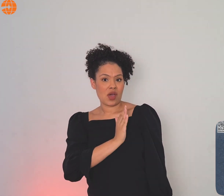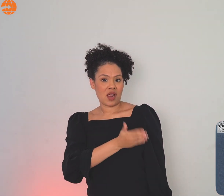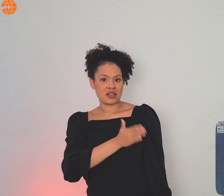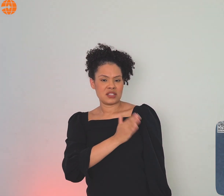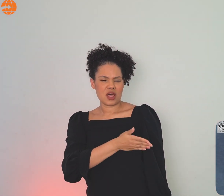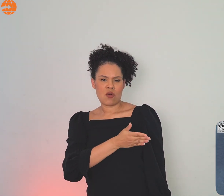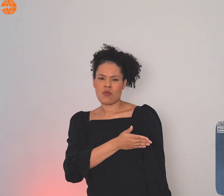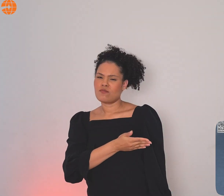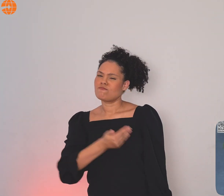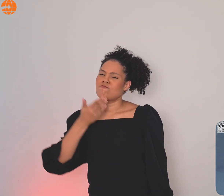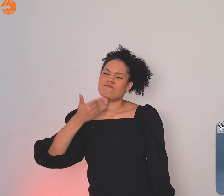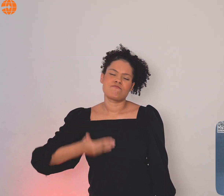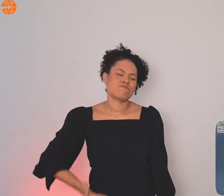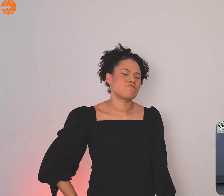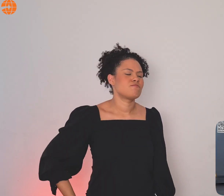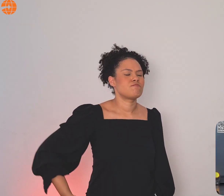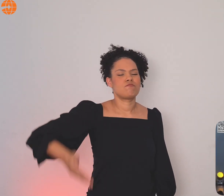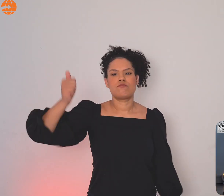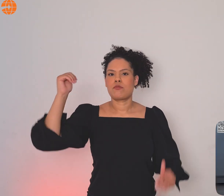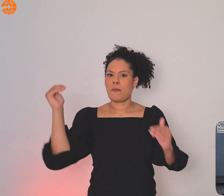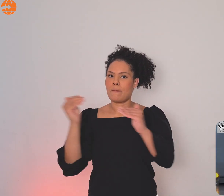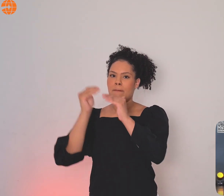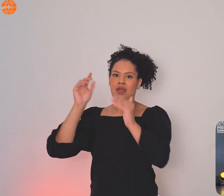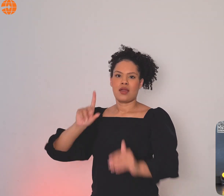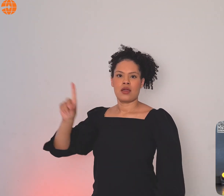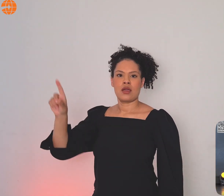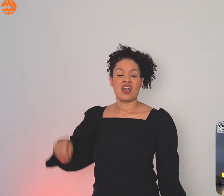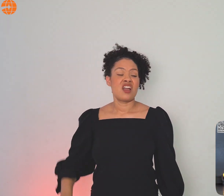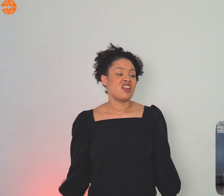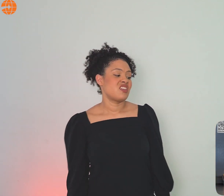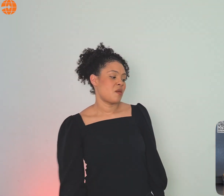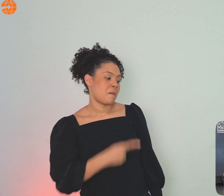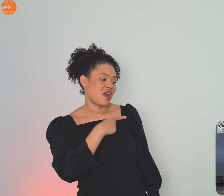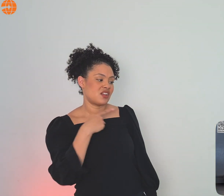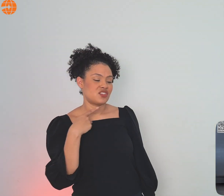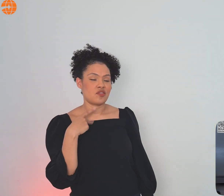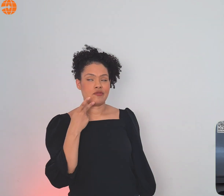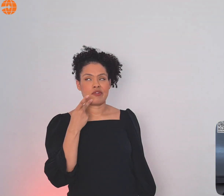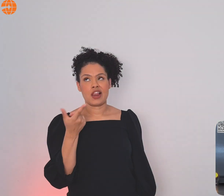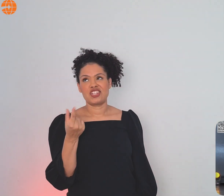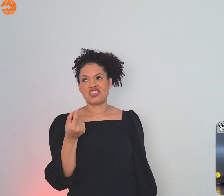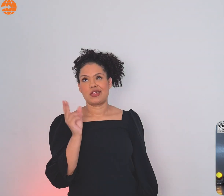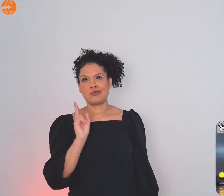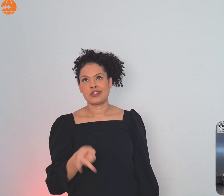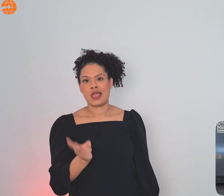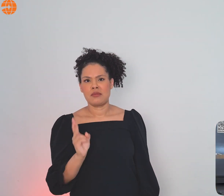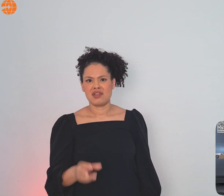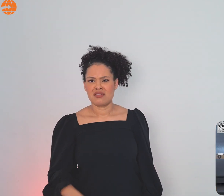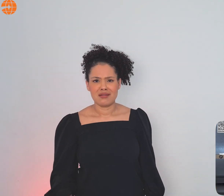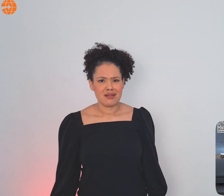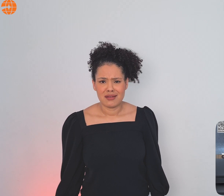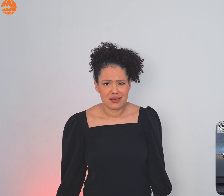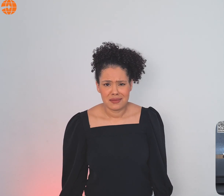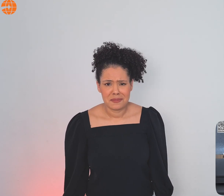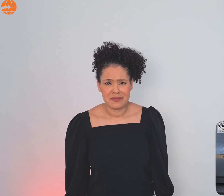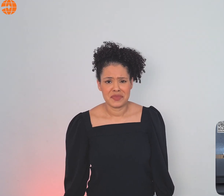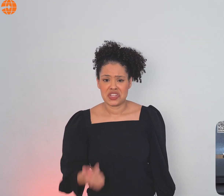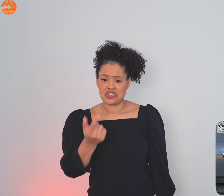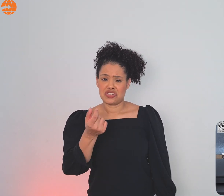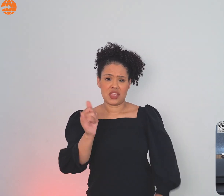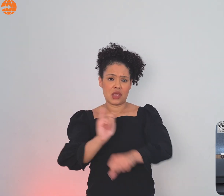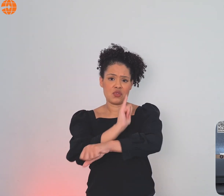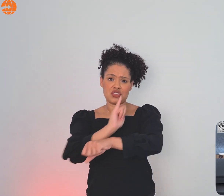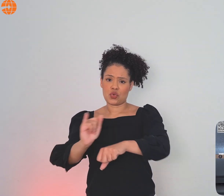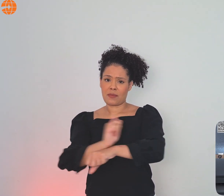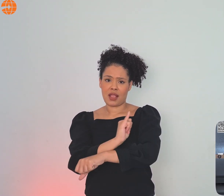Já imaginou? Aí o pastor falando de dinheiro, não estou falando de dinheiro não, rapaz, estou falando de obra missionária. Dinheiro é instrumento, é servo.